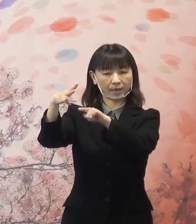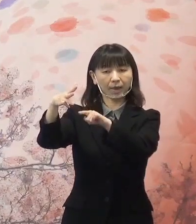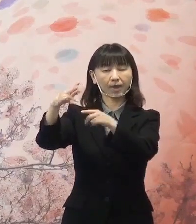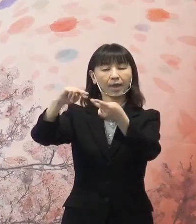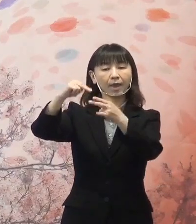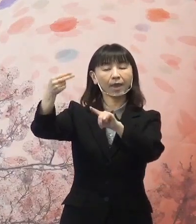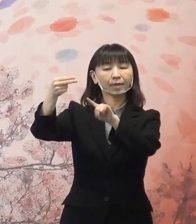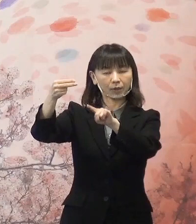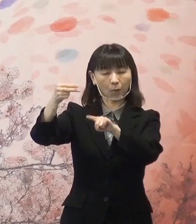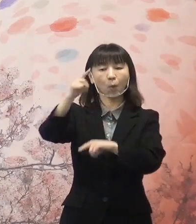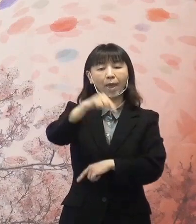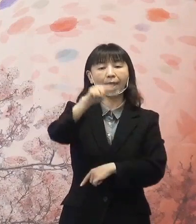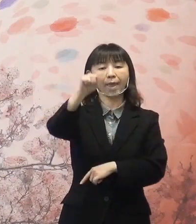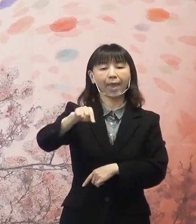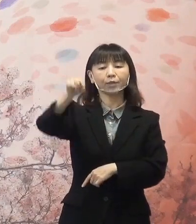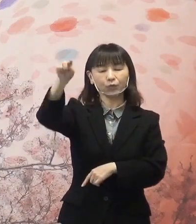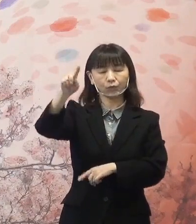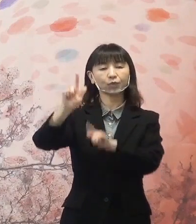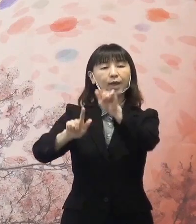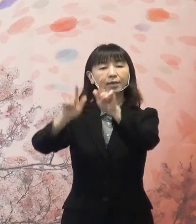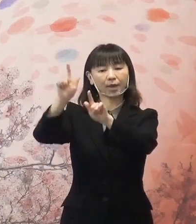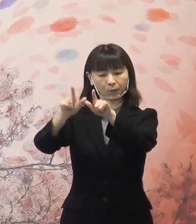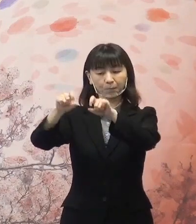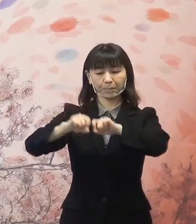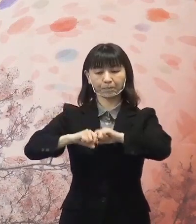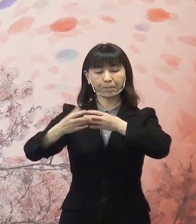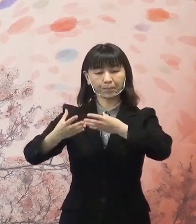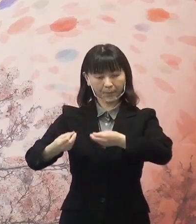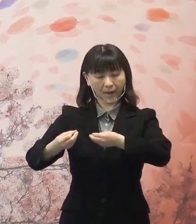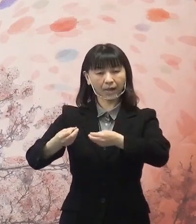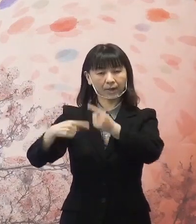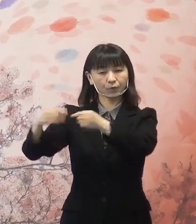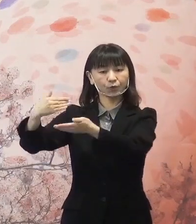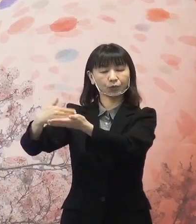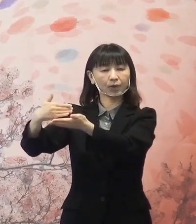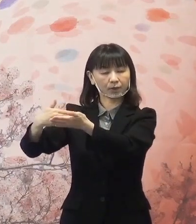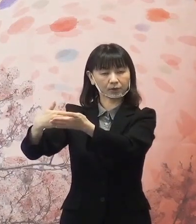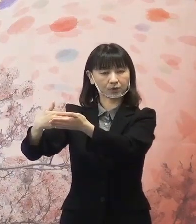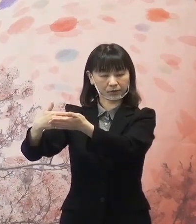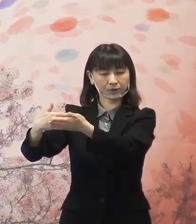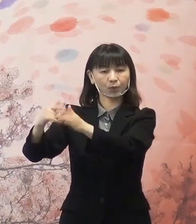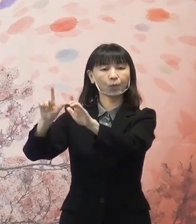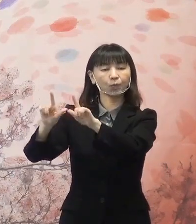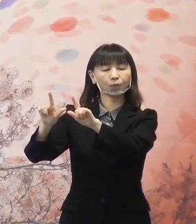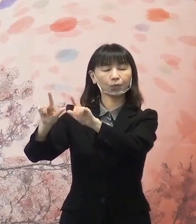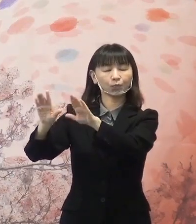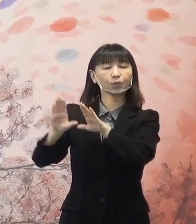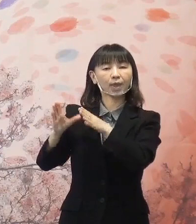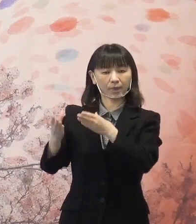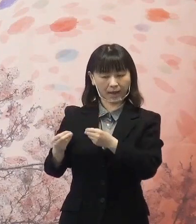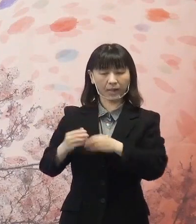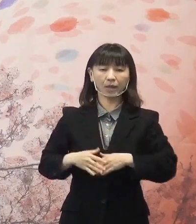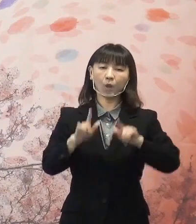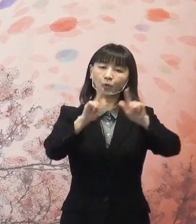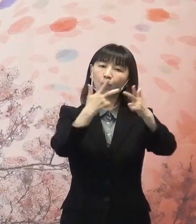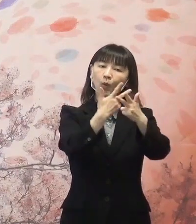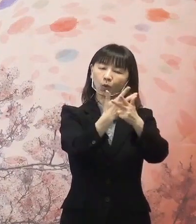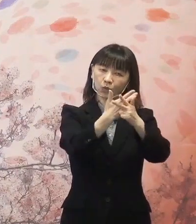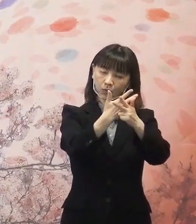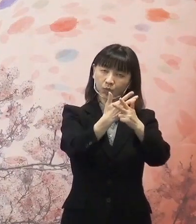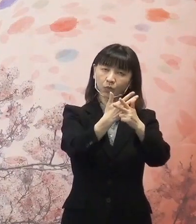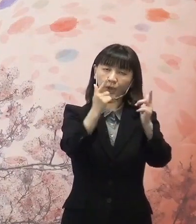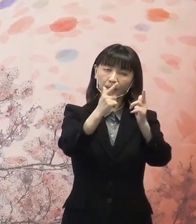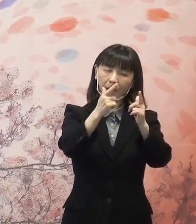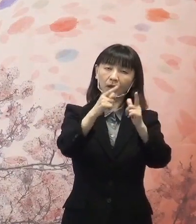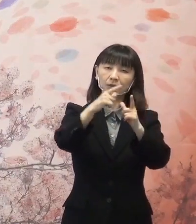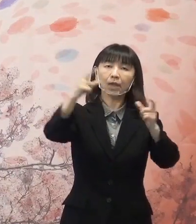型の N ですかね、 N 型の感染があったというふうに伺ってますから、残念ながら青森、東北はまだ確か全国で発表